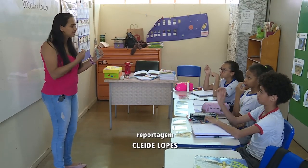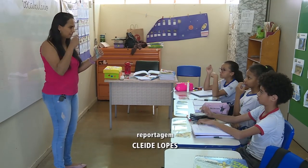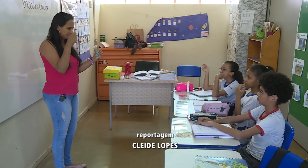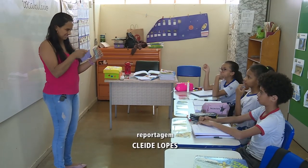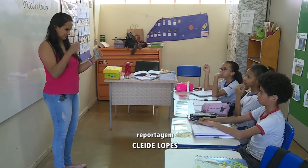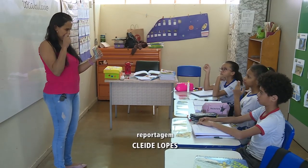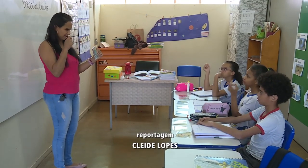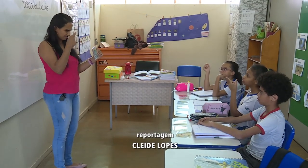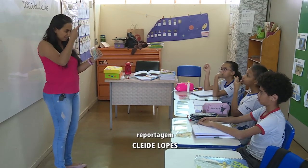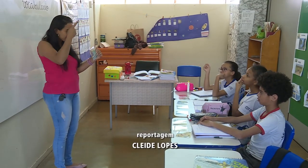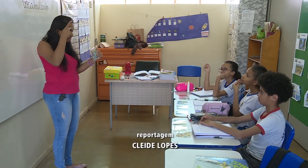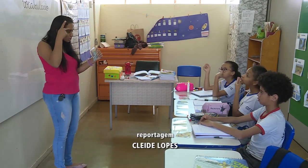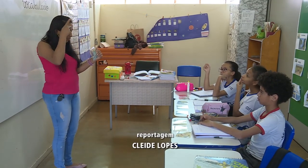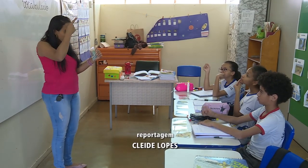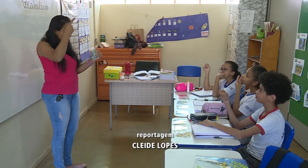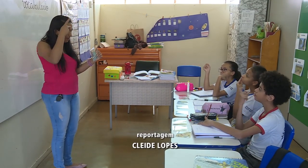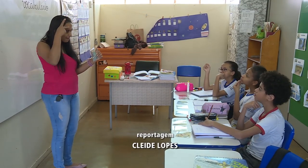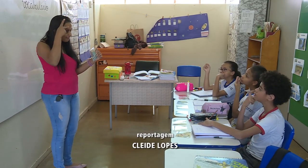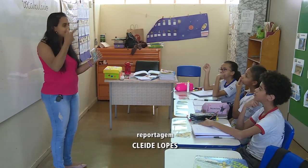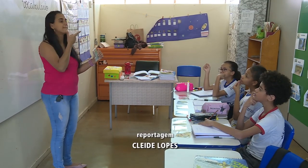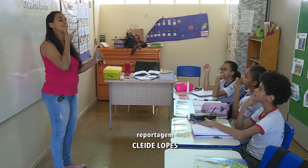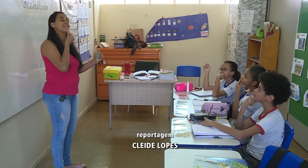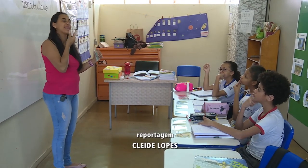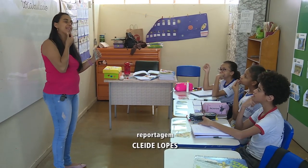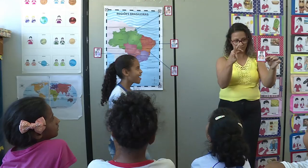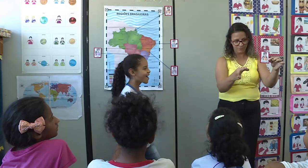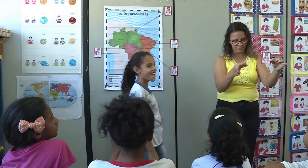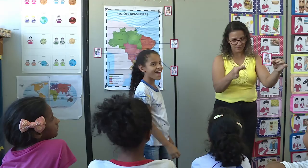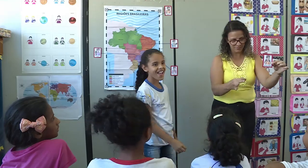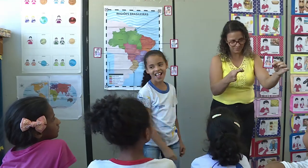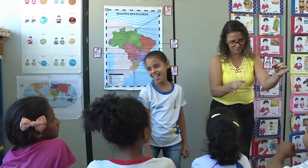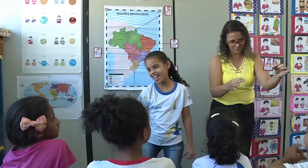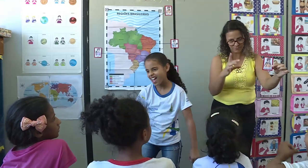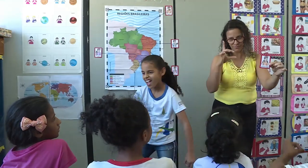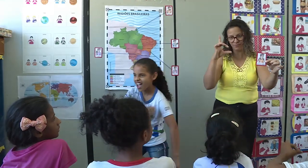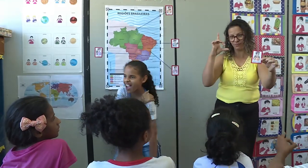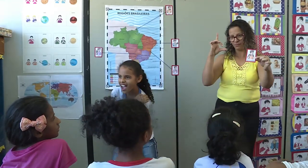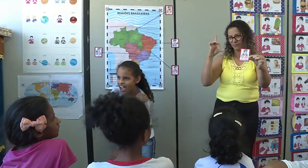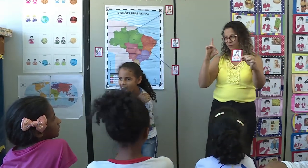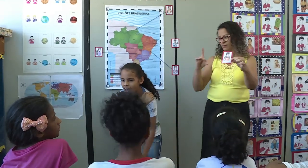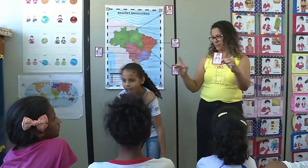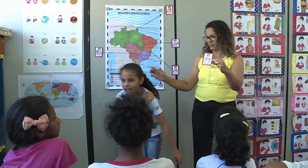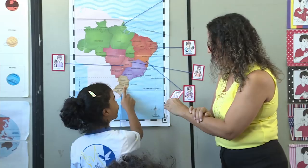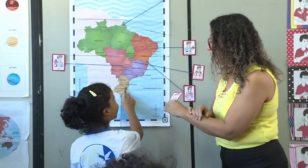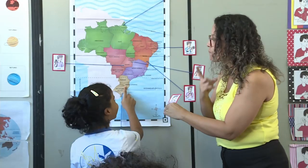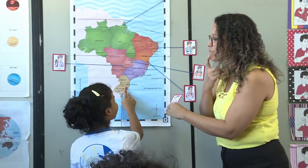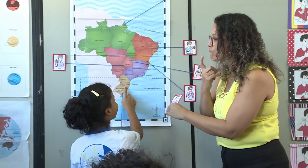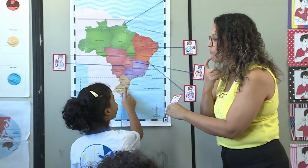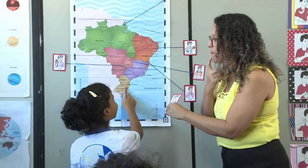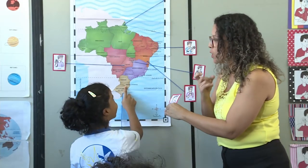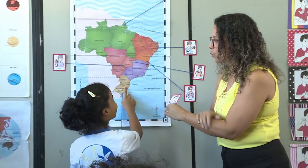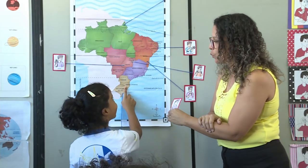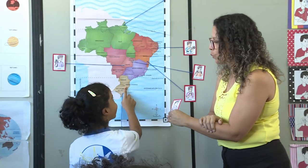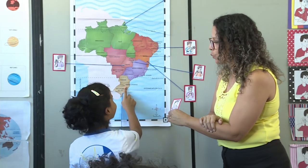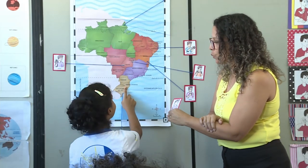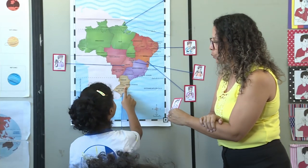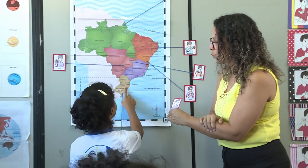Itaguatinga, a 20 quilômetros do centro de Brasília, mais de 300 alunos surdos têm acesso a estimulação precoce,